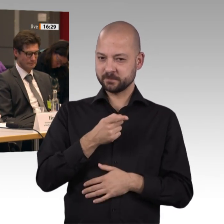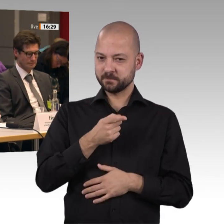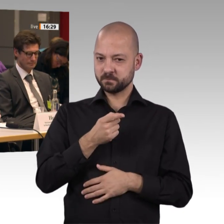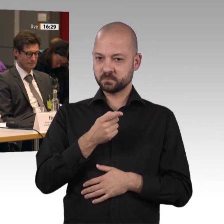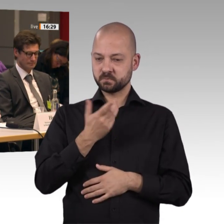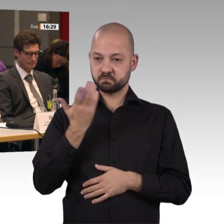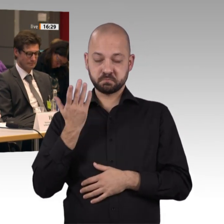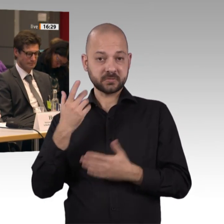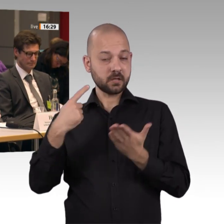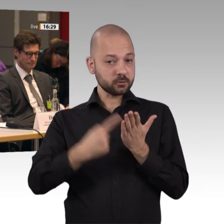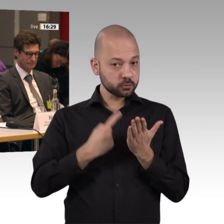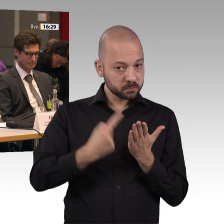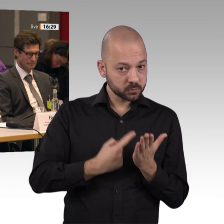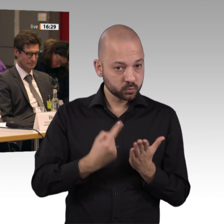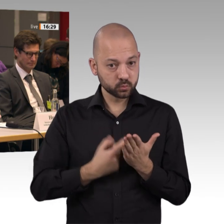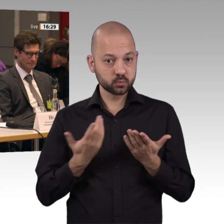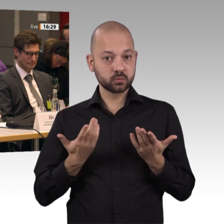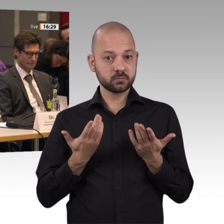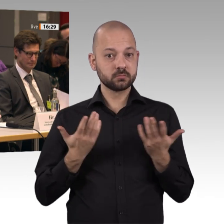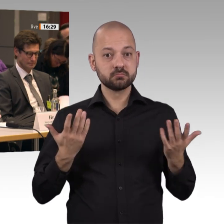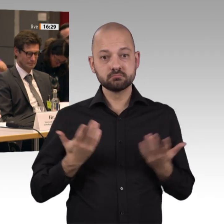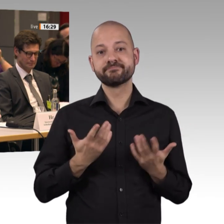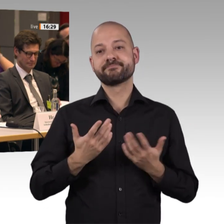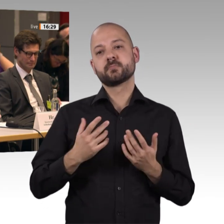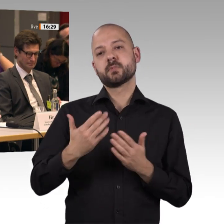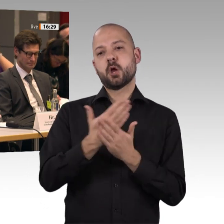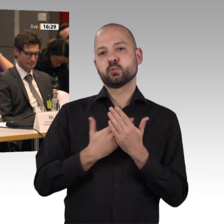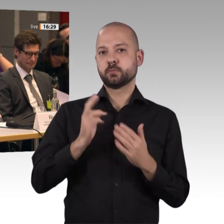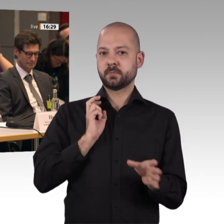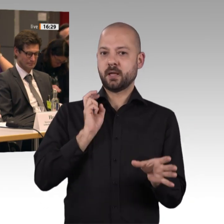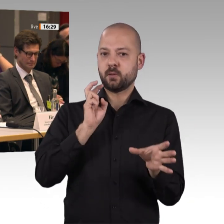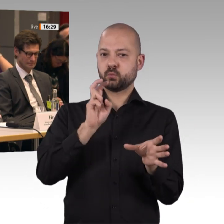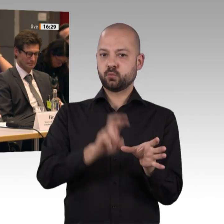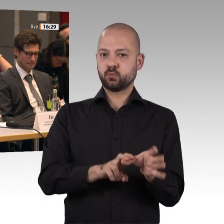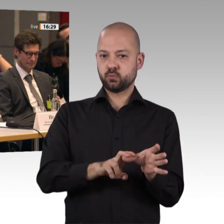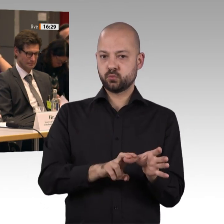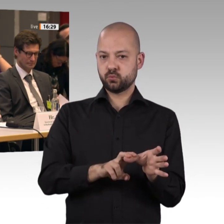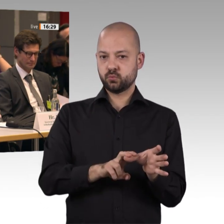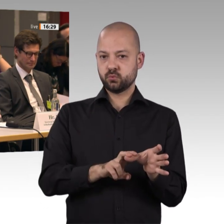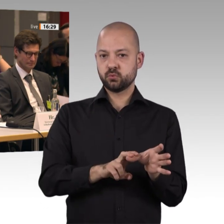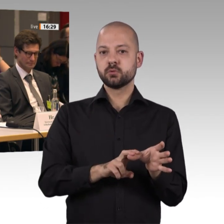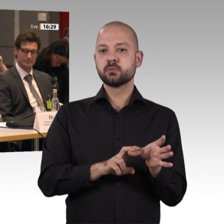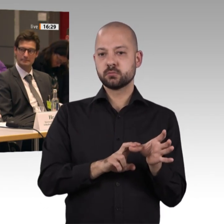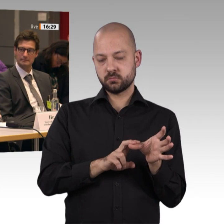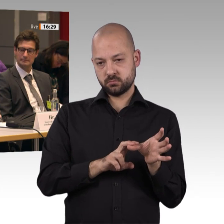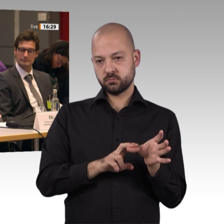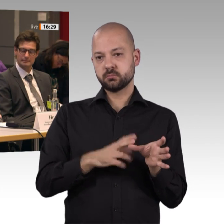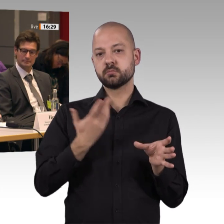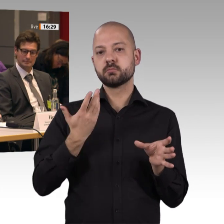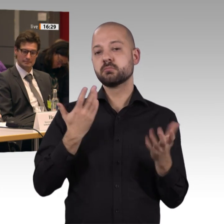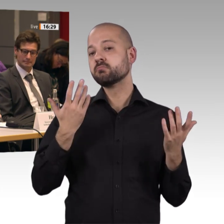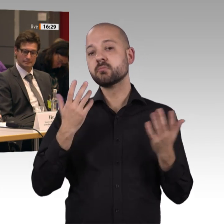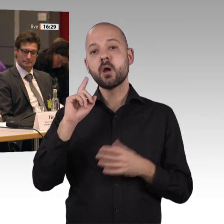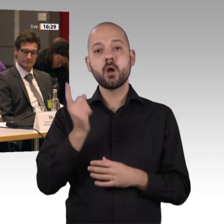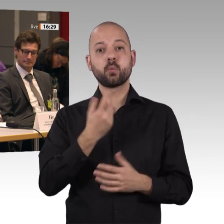Und genau in dieser Voraussetzung der Notwendigkeit zusätzlicher Werkstattleistungen, da sehen wir ein Problem